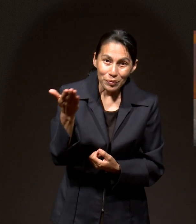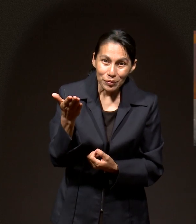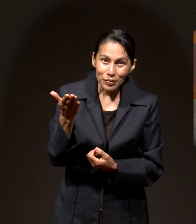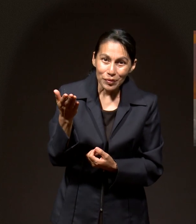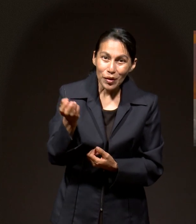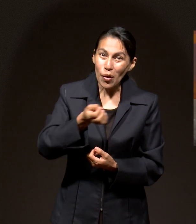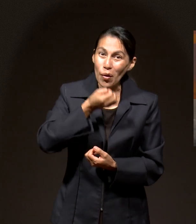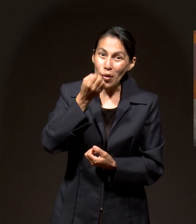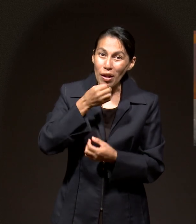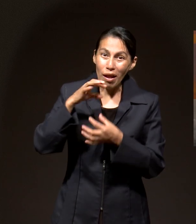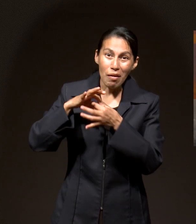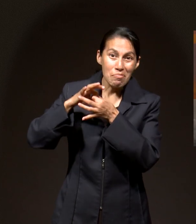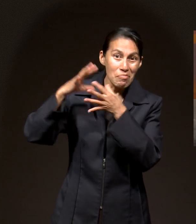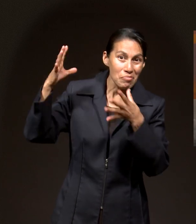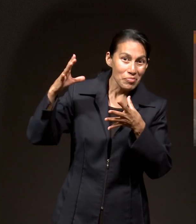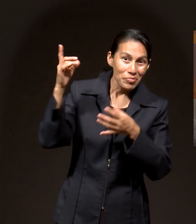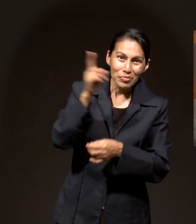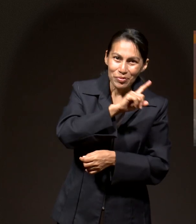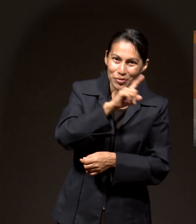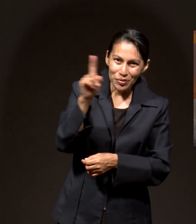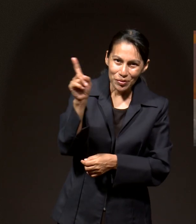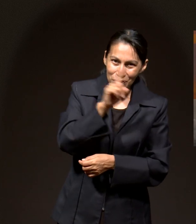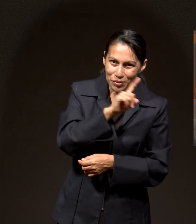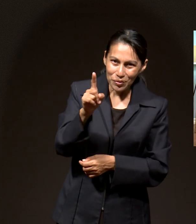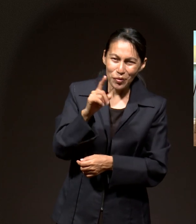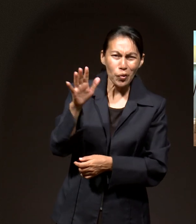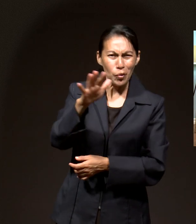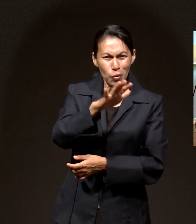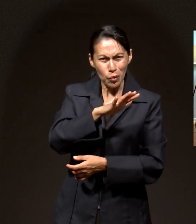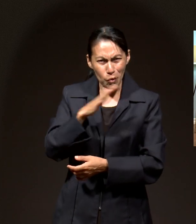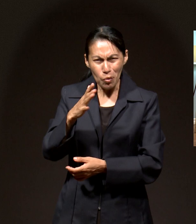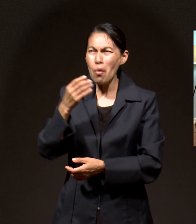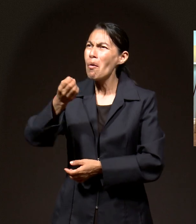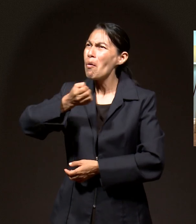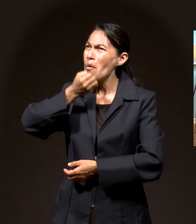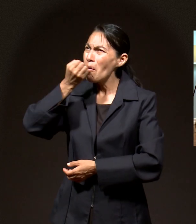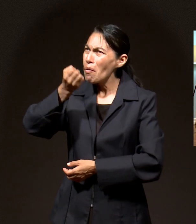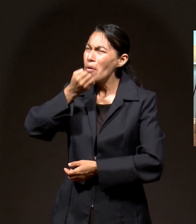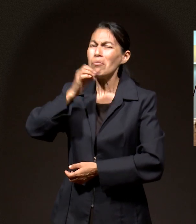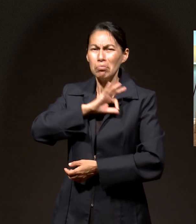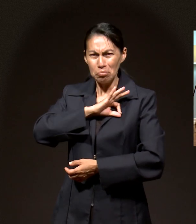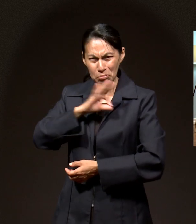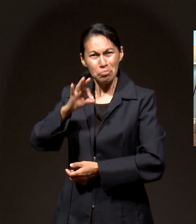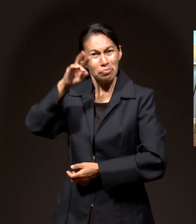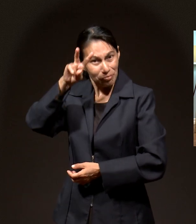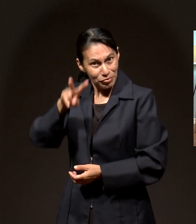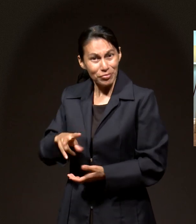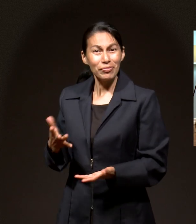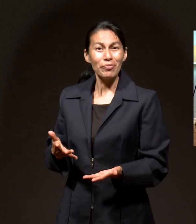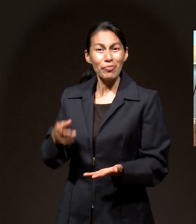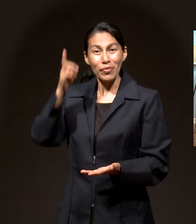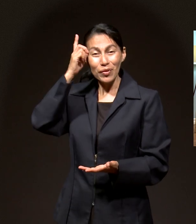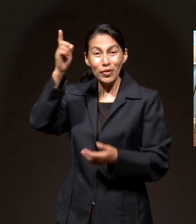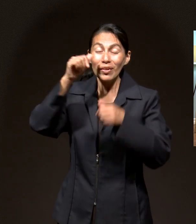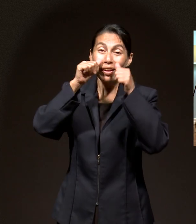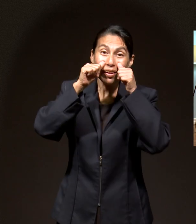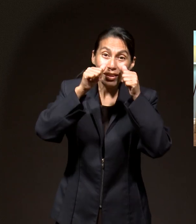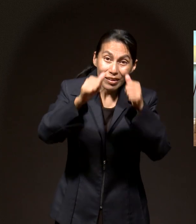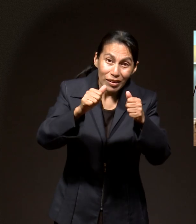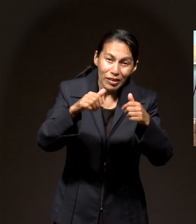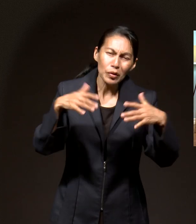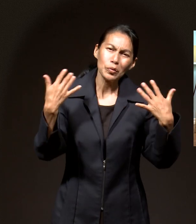perdón en Dios y que no podemos dejar de orar, porque estamos todos juntos en este camino lleno de dificultades y de